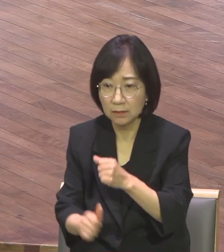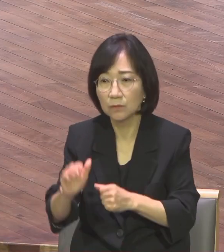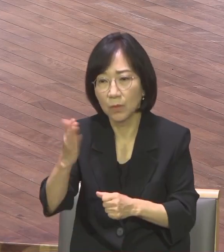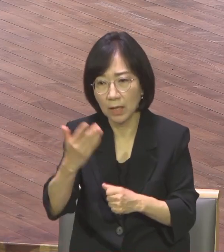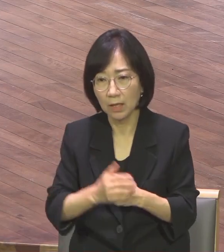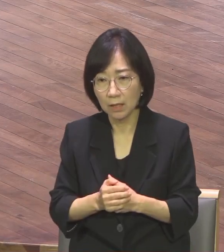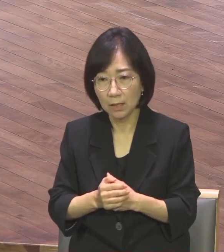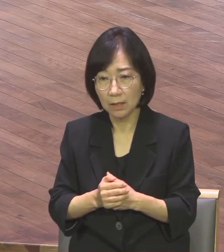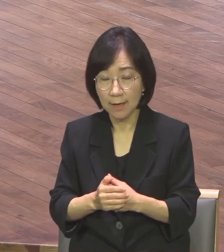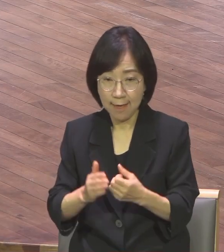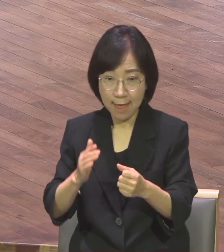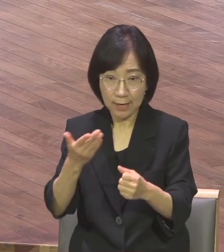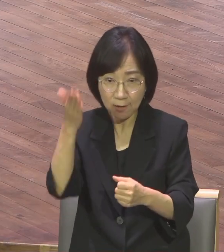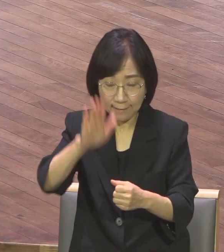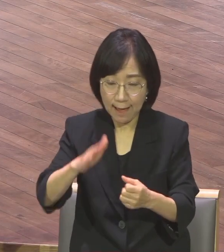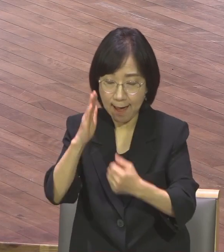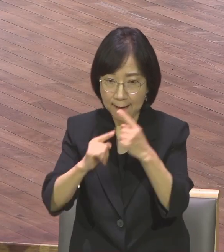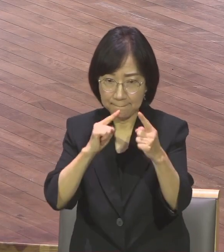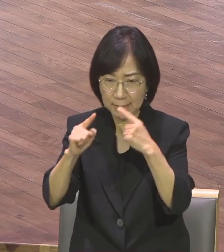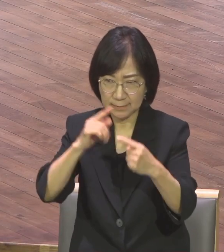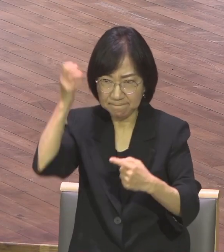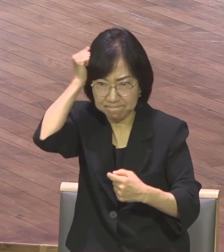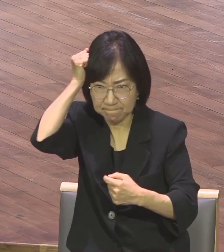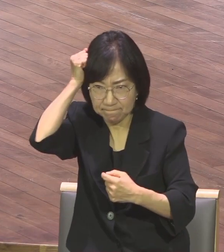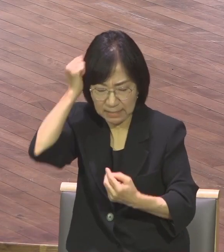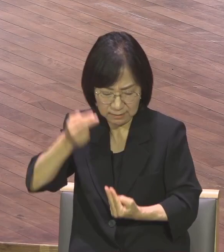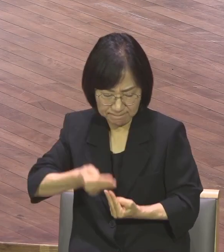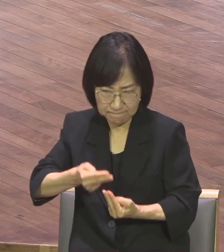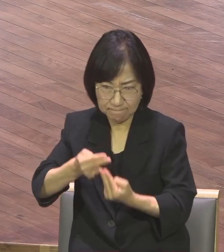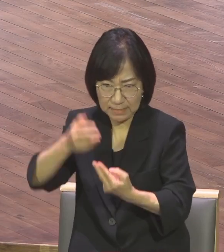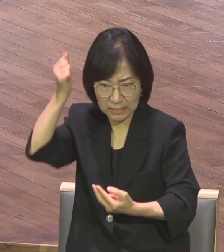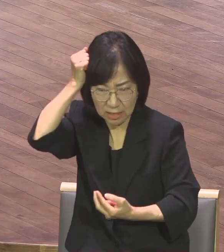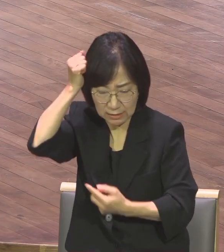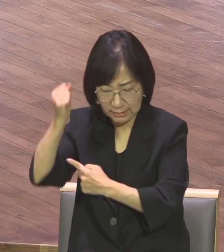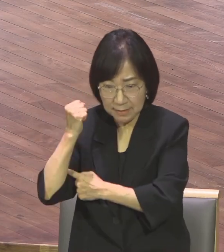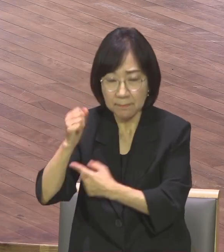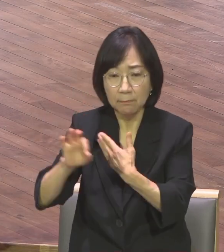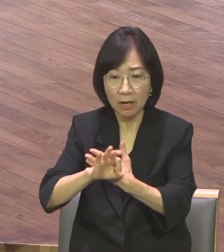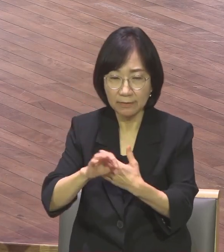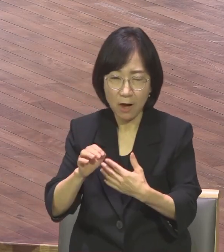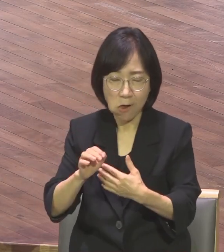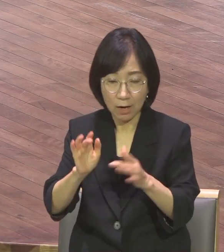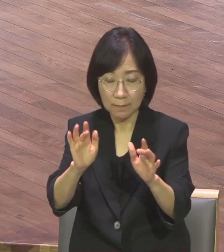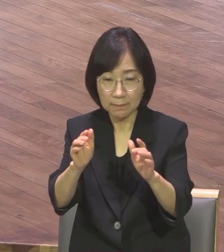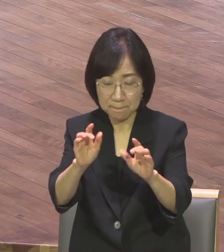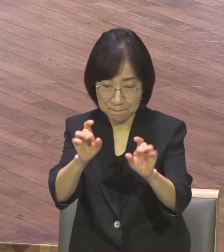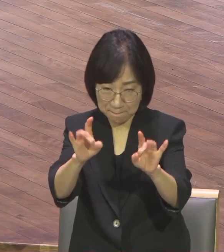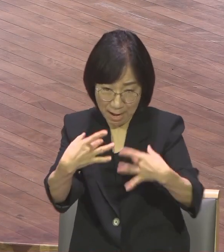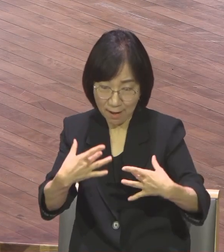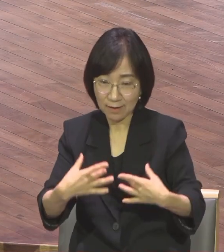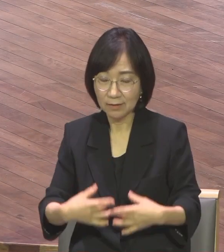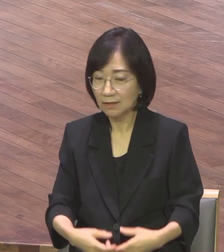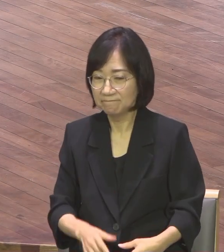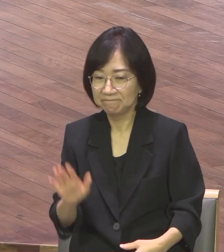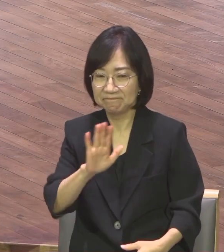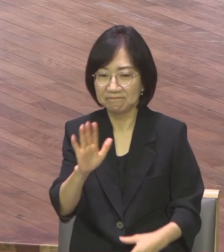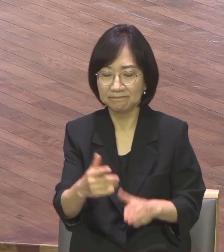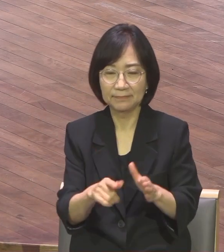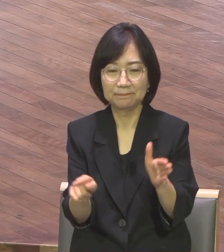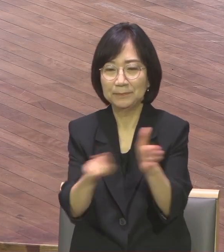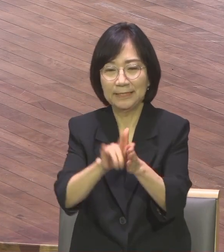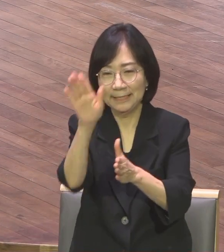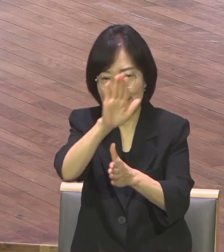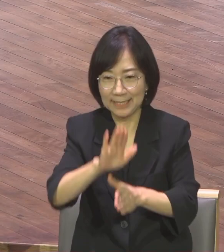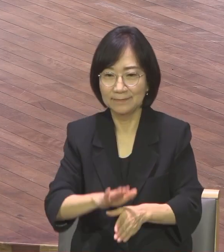각인시켜 놓지 않았기 때문에 무너지는 거예요. 주로 신앙이 안 자는 사람들은요, 교회를 오래 다니는데